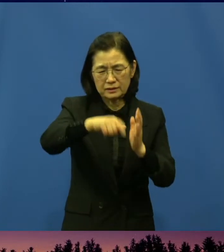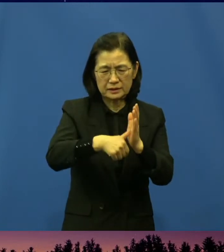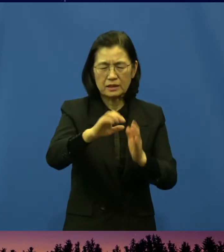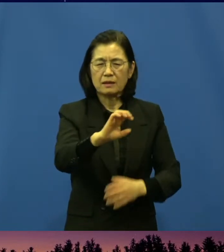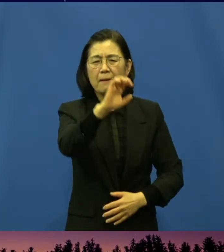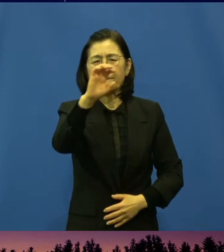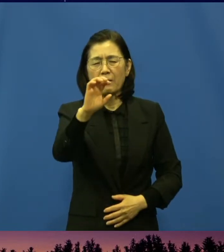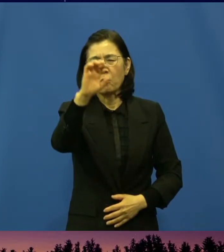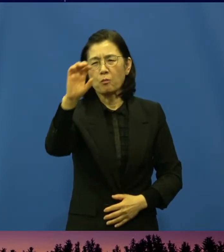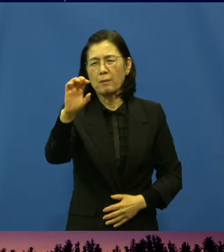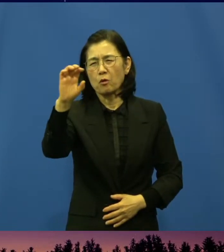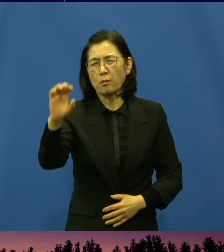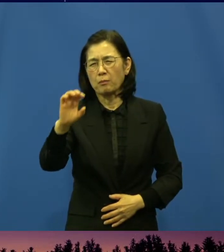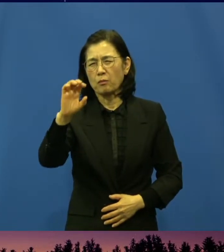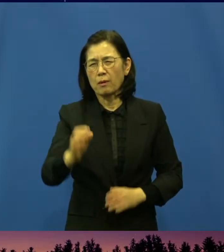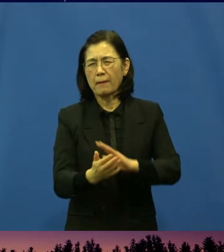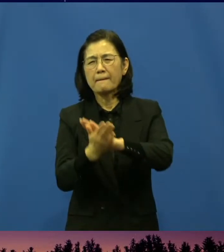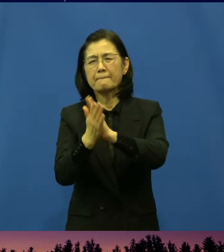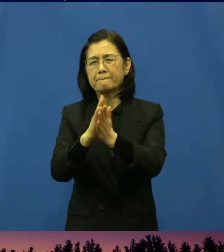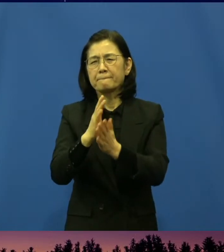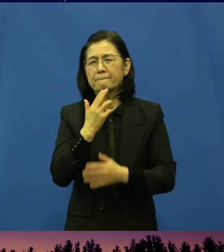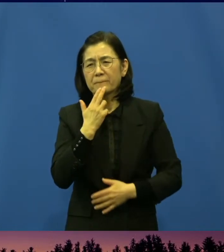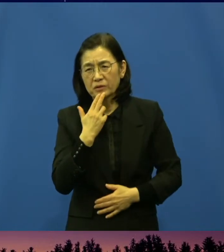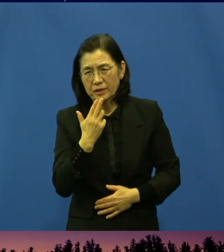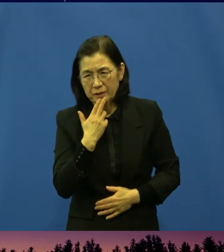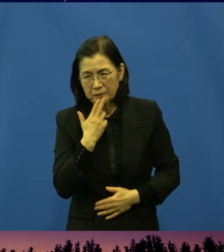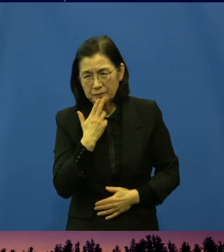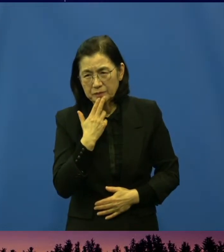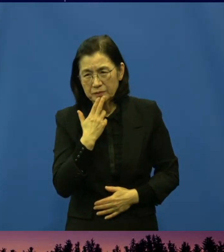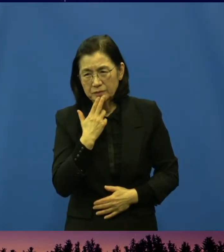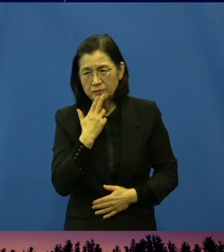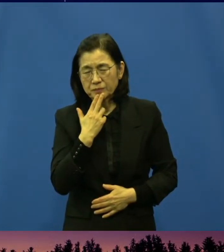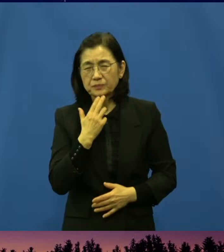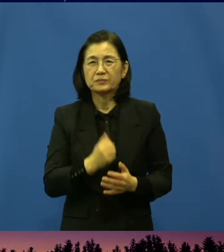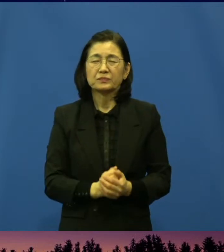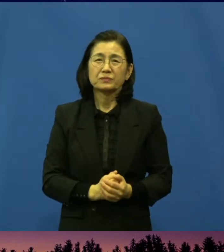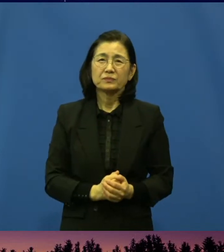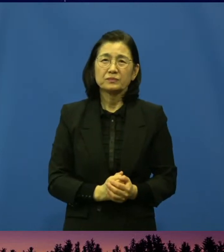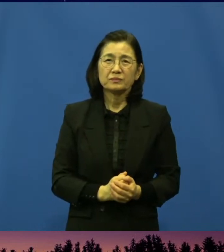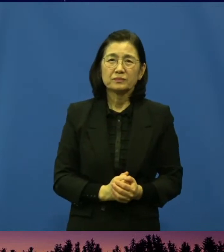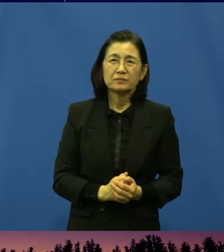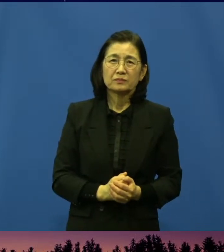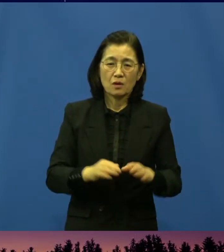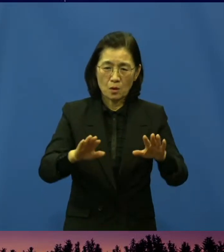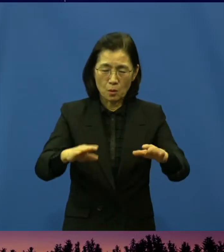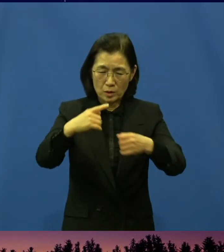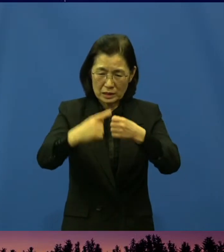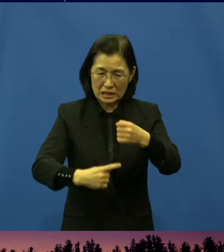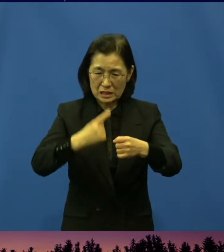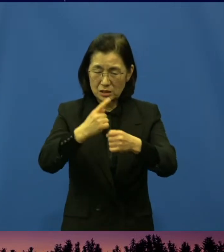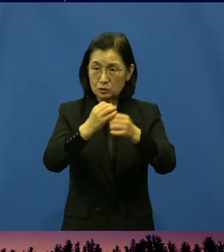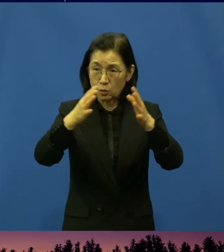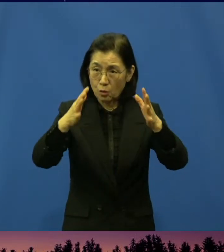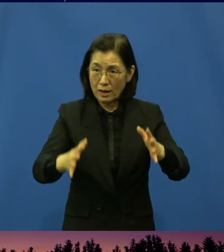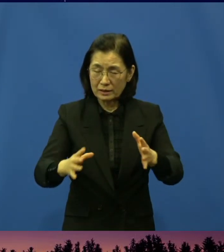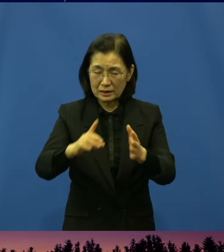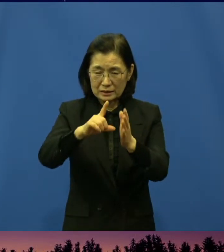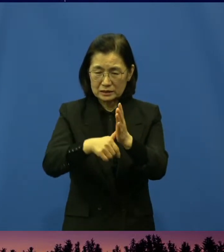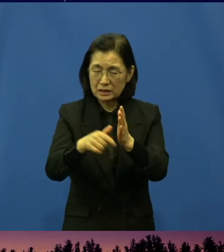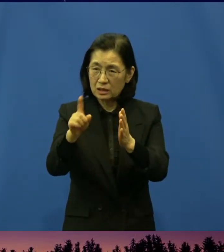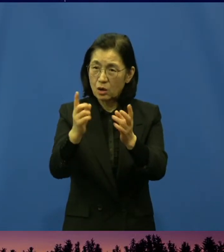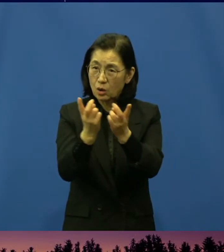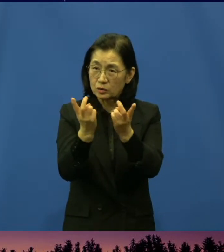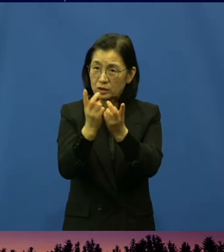여러분 올해 어떻게 살 것인가? 그냥 반복만 할 것인가? 많은 잘못하면 우리는